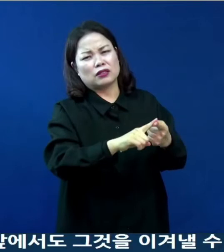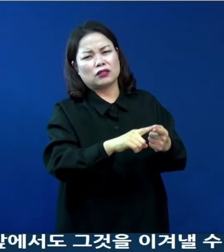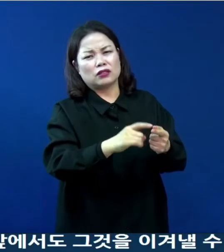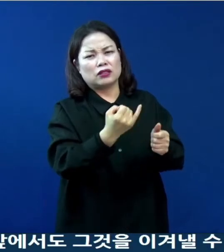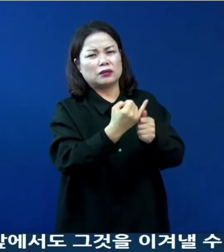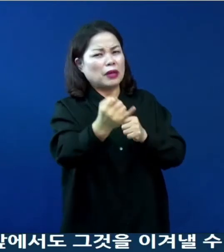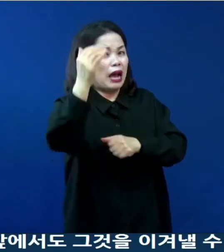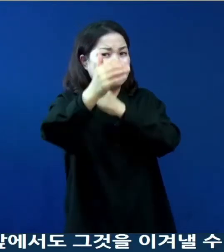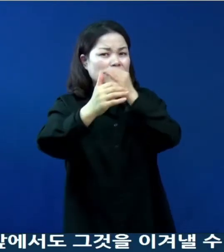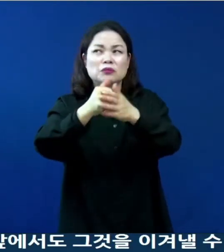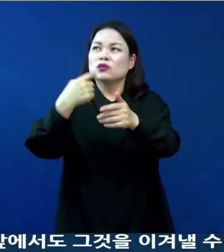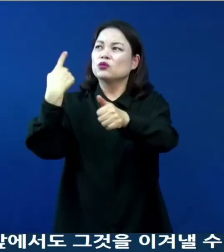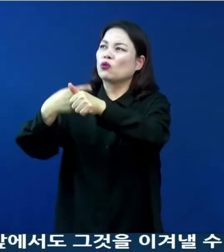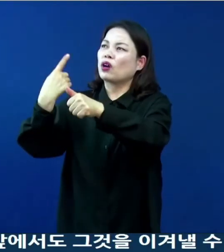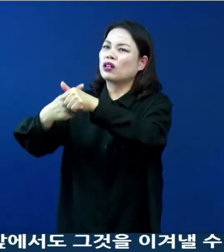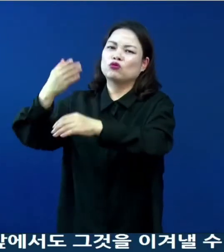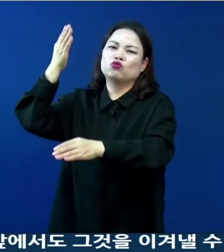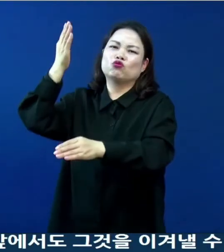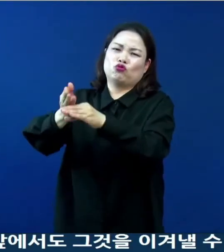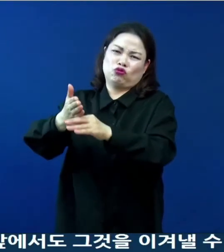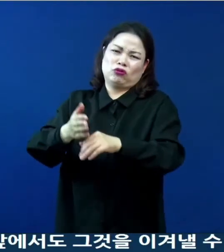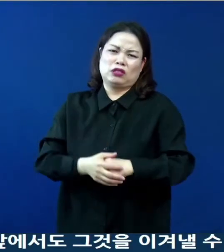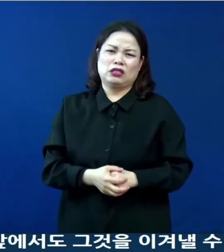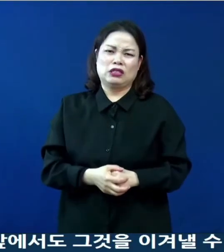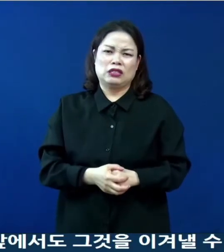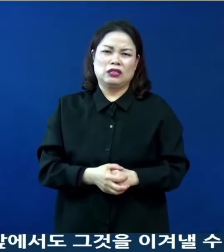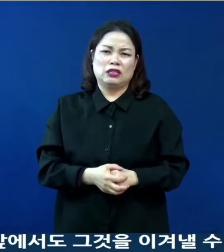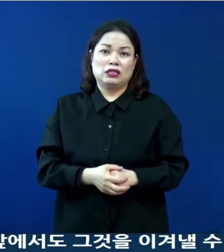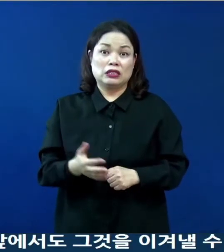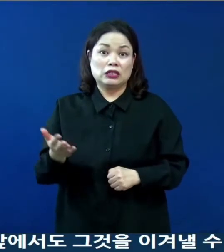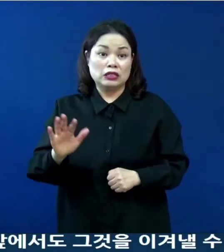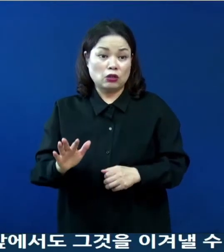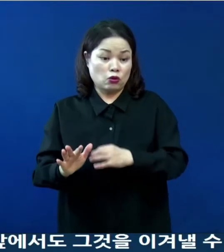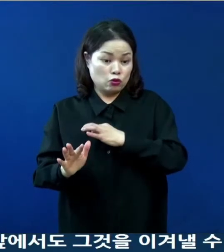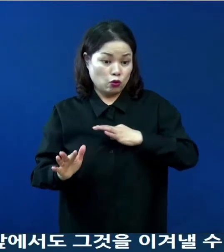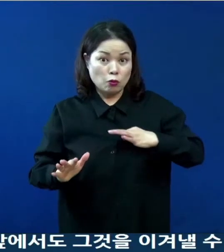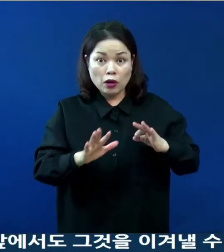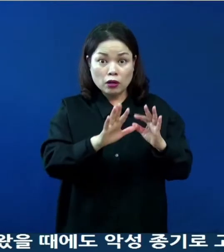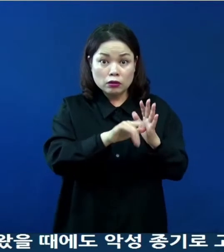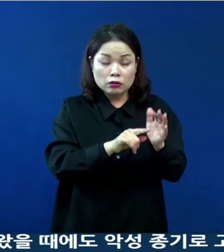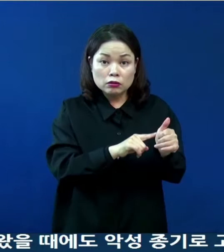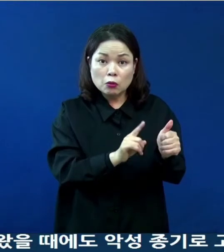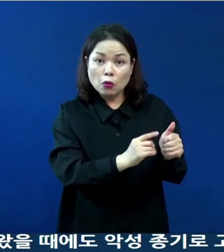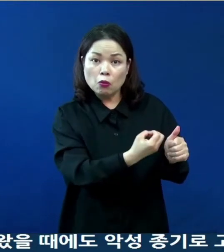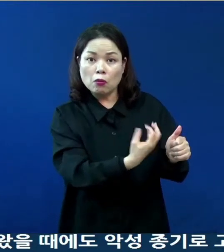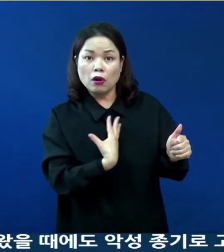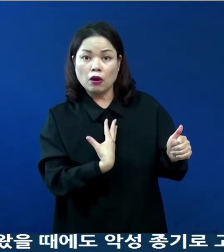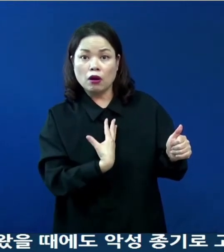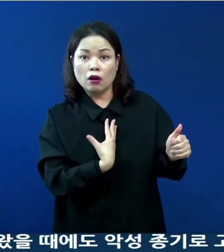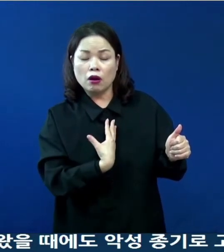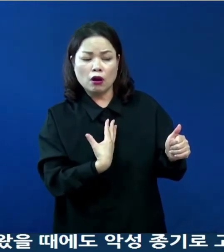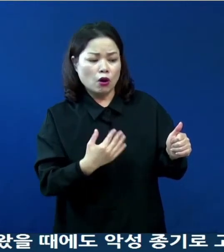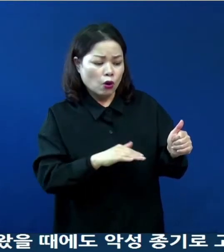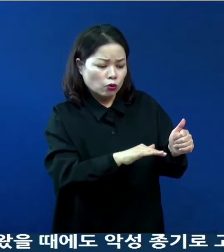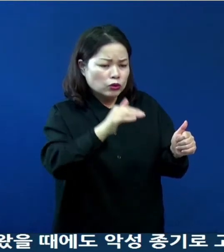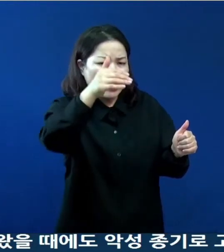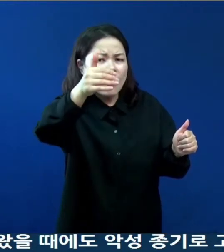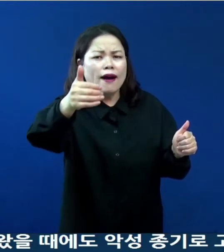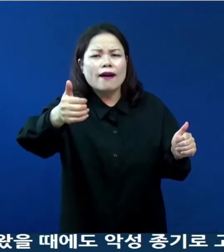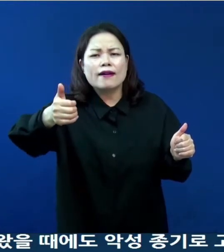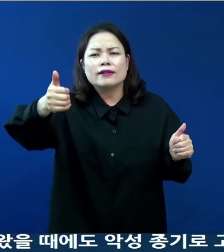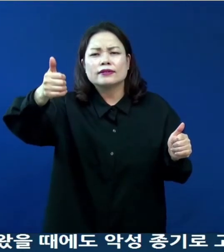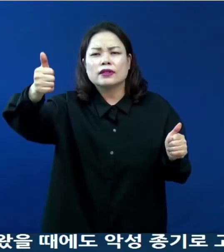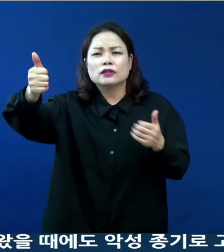아내는 이미 하나님을 욕하고 있었다는 것이죠. 그러나 욥은 이때에도 어떻게 말하냐면 우리가